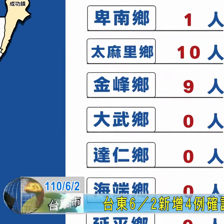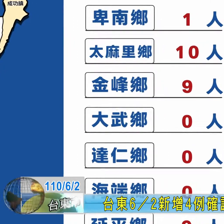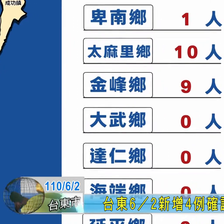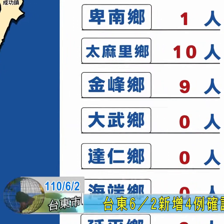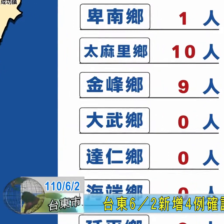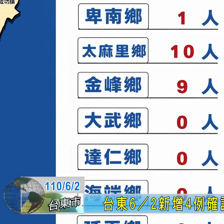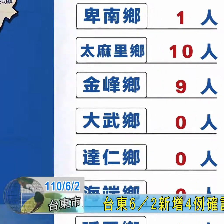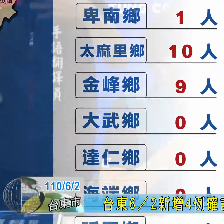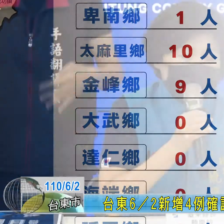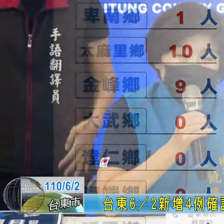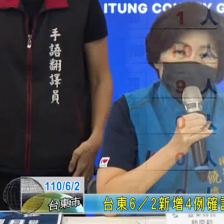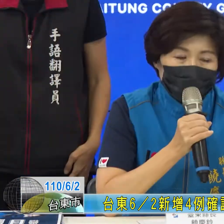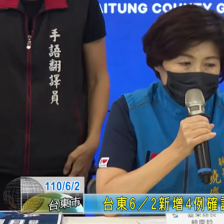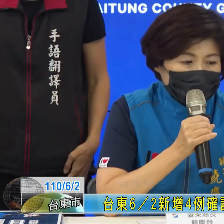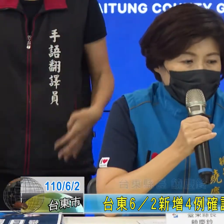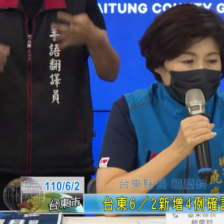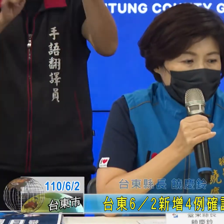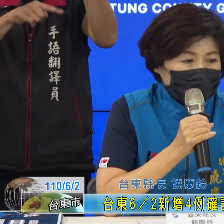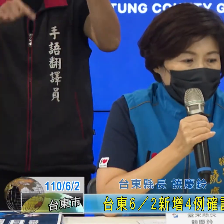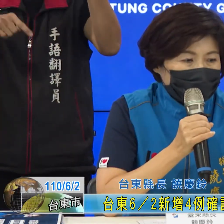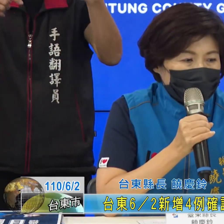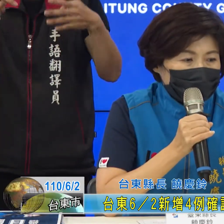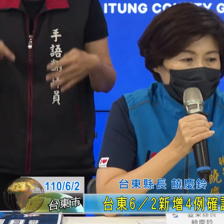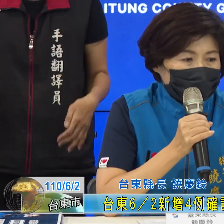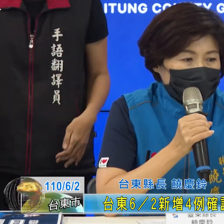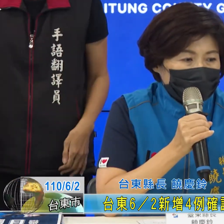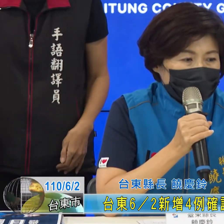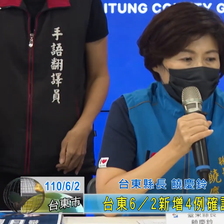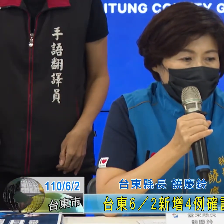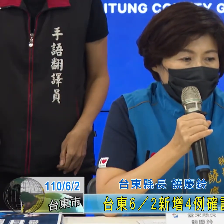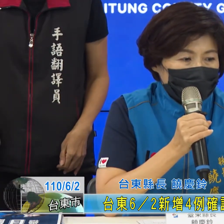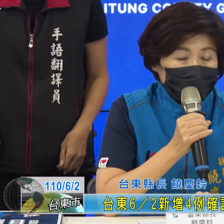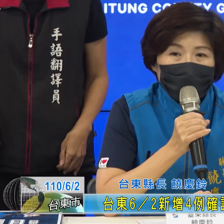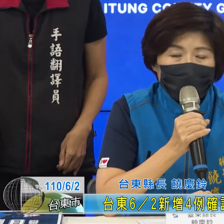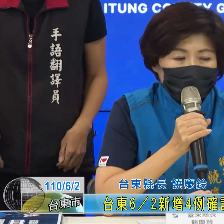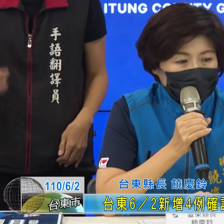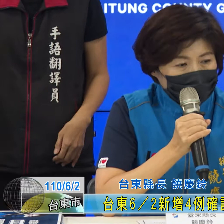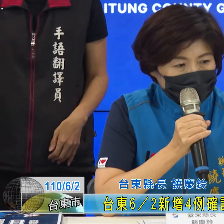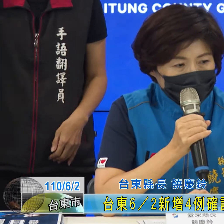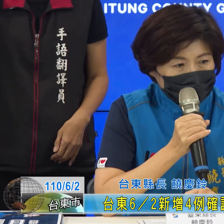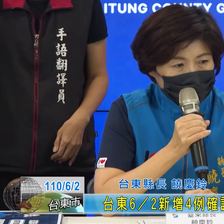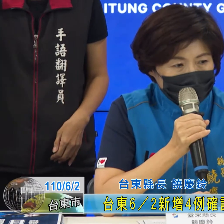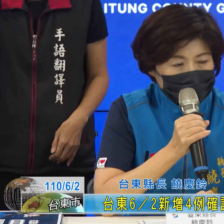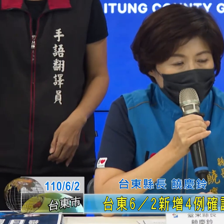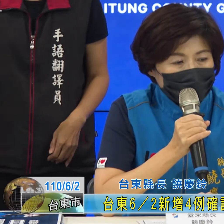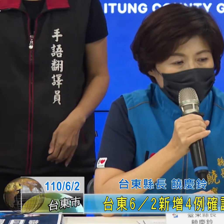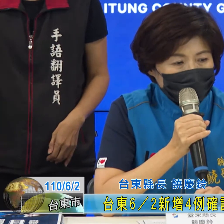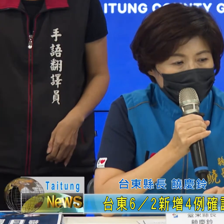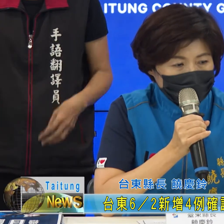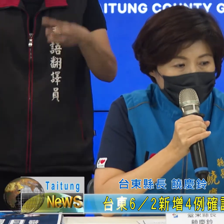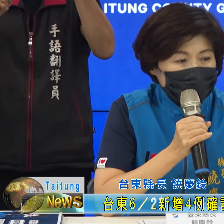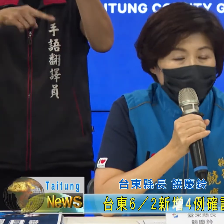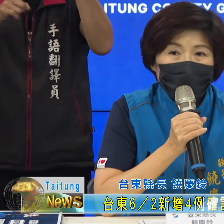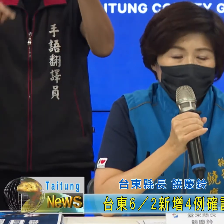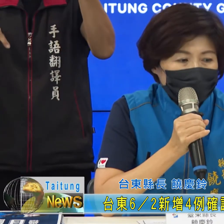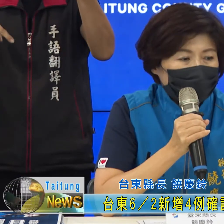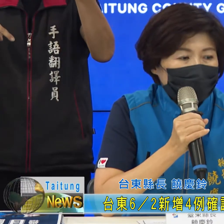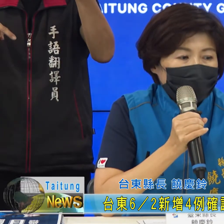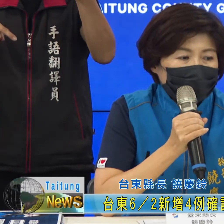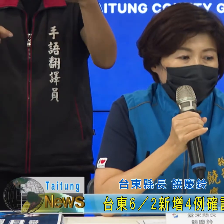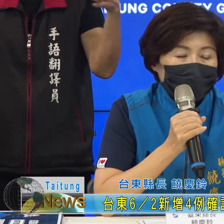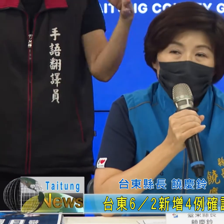诊的案例哦，这4个确诊案例跟昨天的3位是同一家